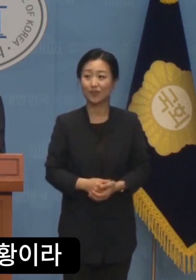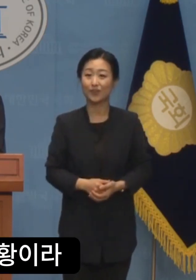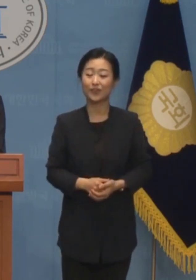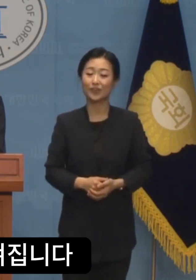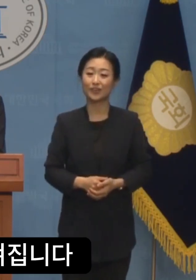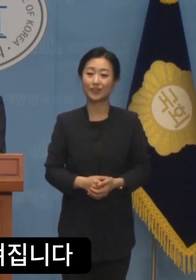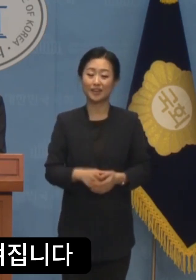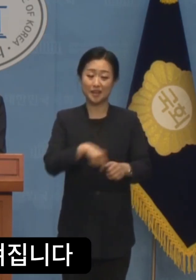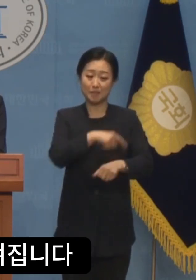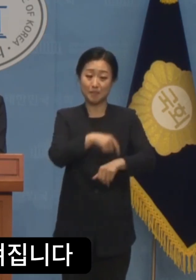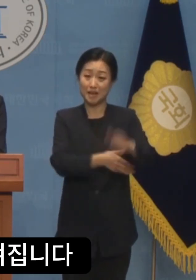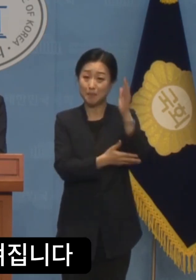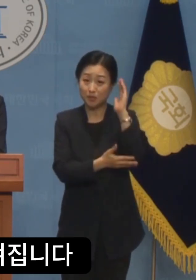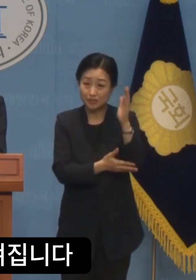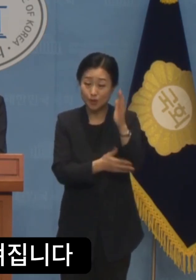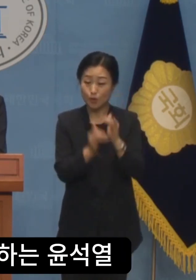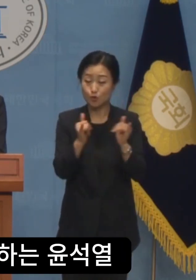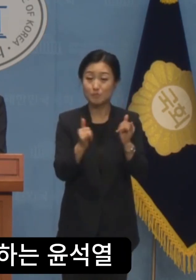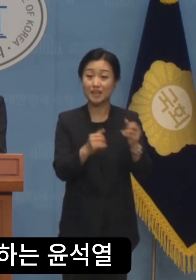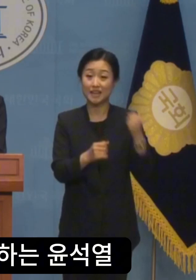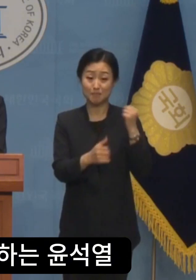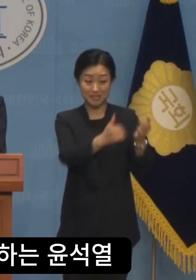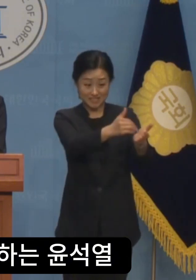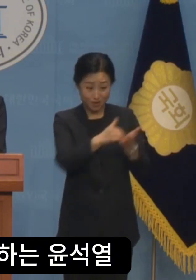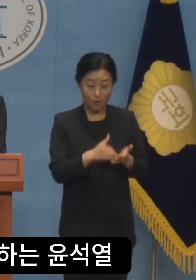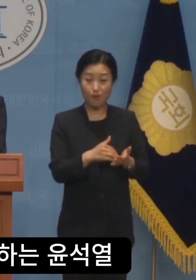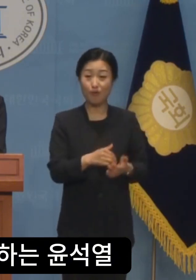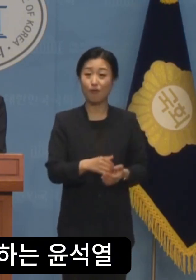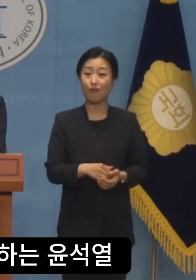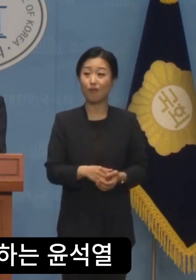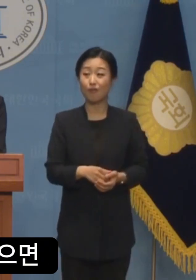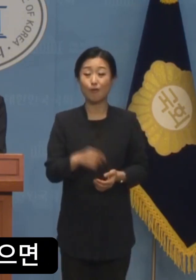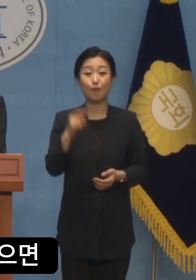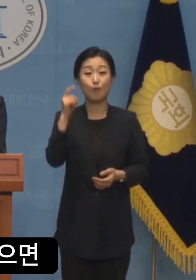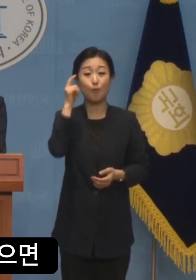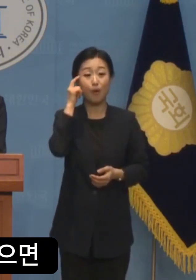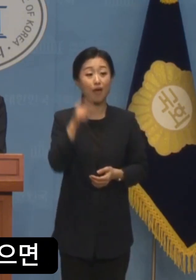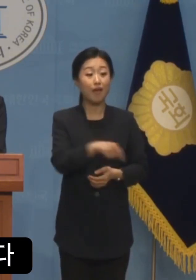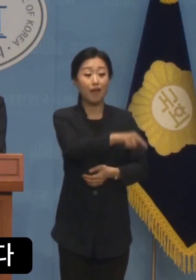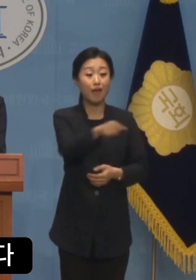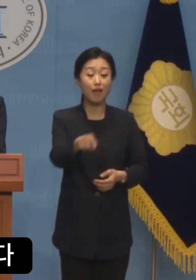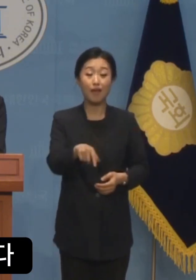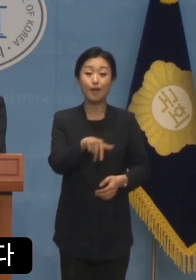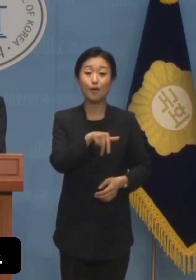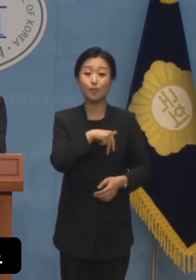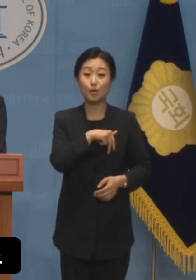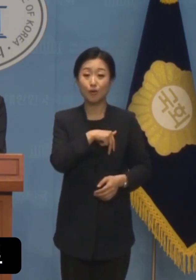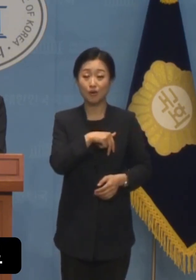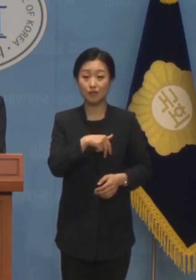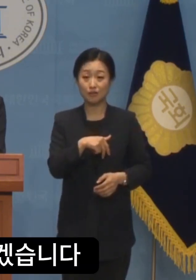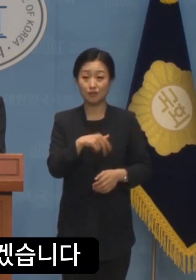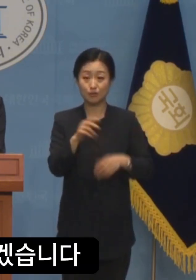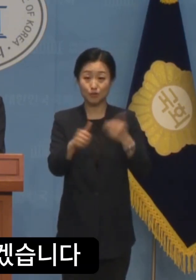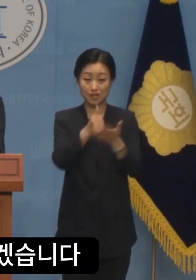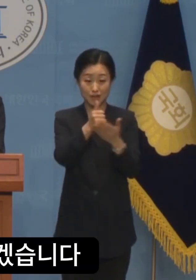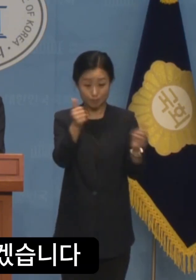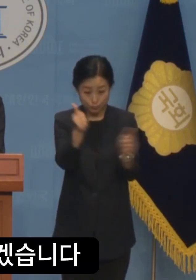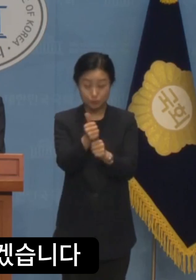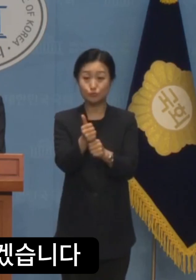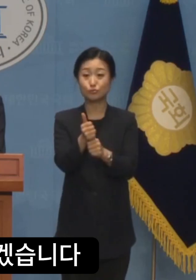되는 상황이라 더욱 답답함이 느껴집니다 국민 경제를 나몰라라 하는 윤성열 정부만 믿고 있으면 안 되겠습니다 우리 스스로